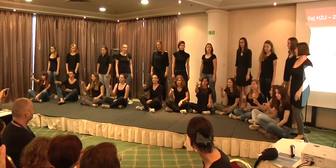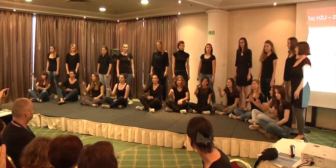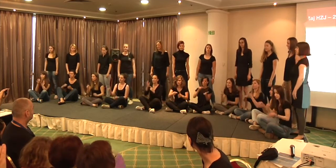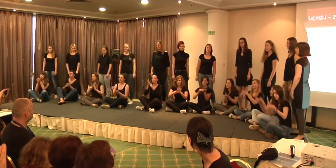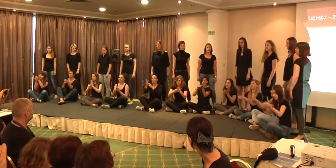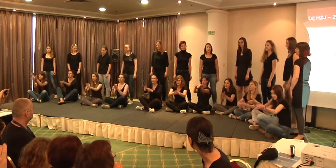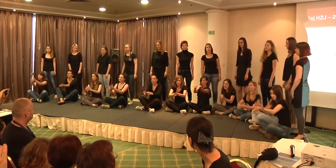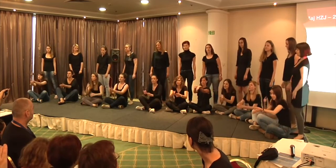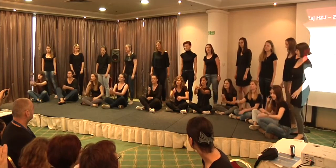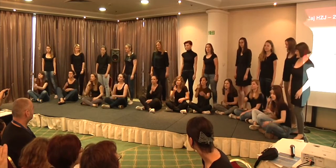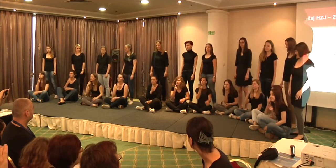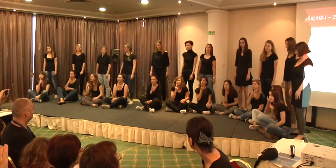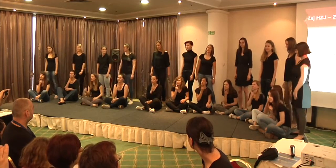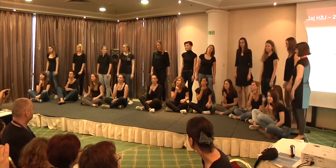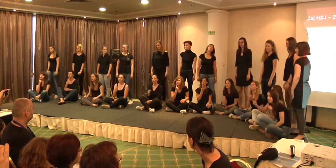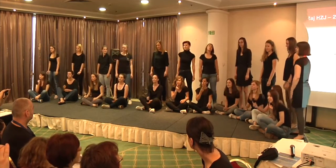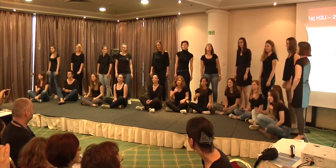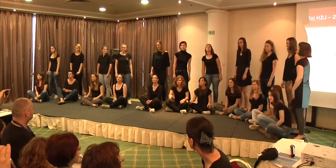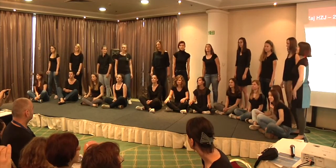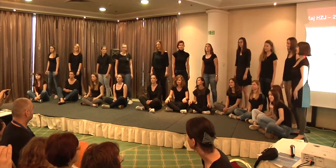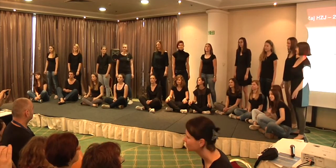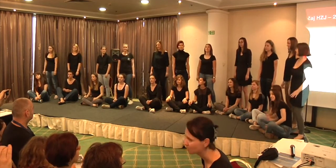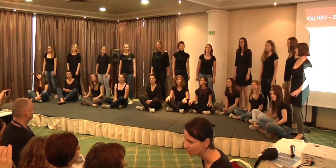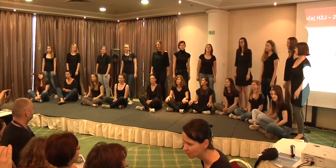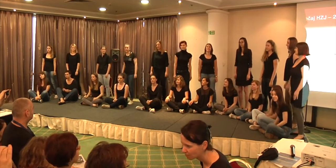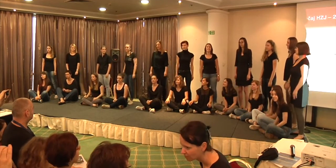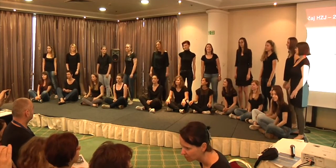samo ih pokaži prstom.